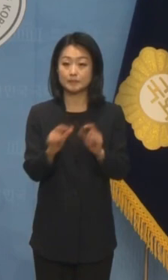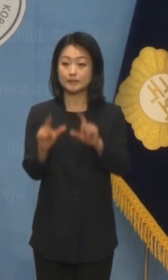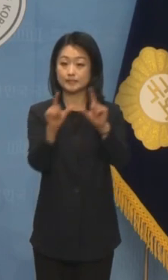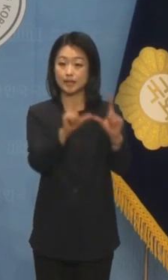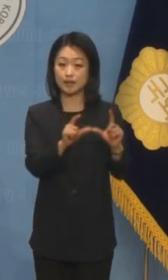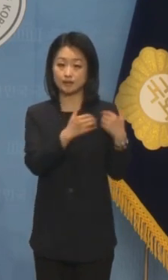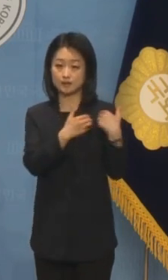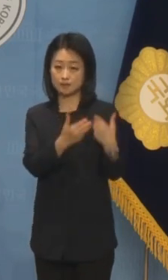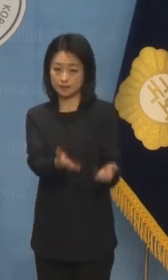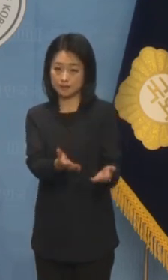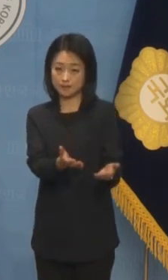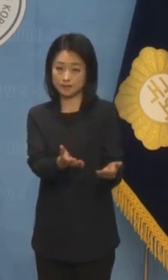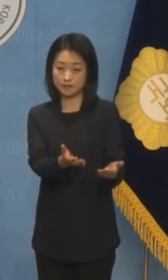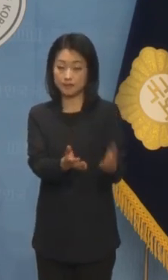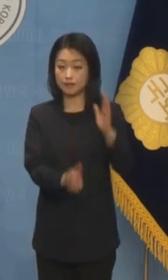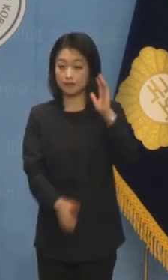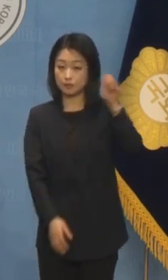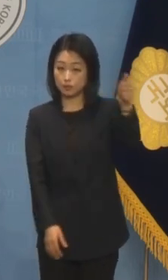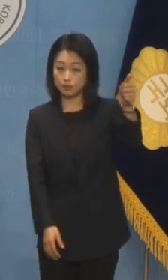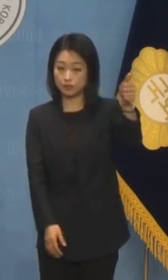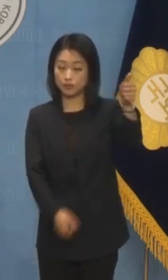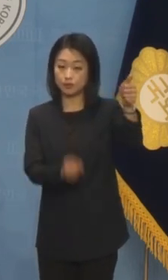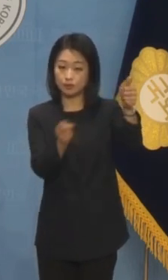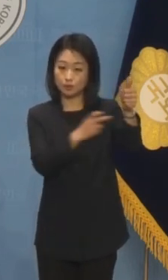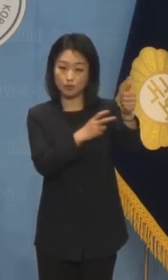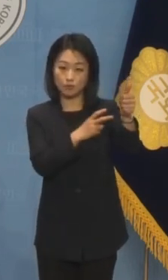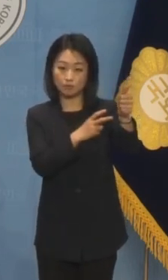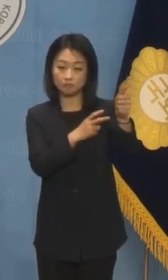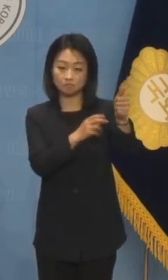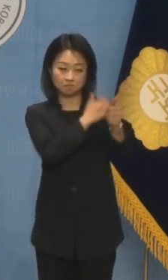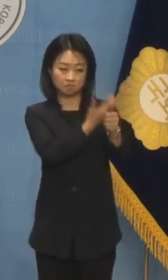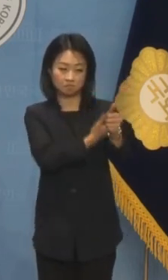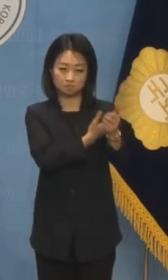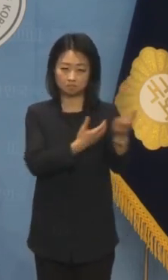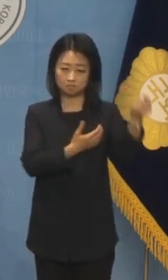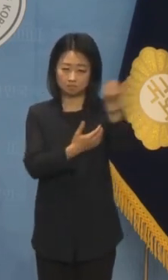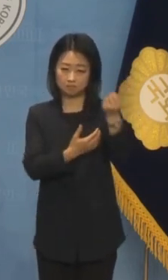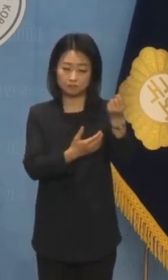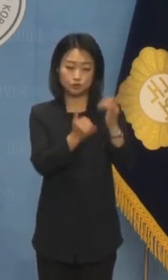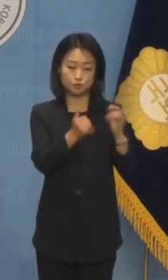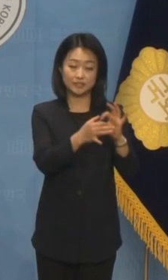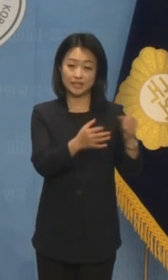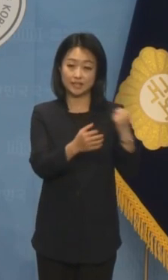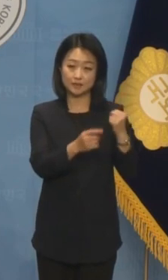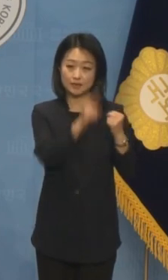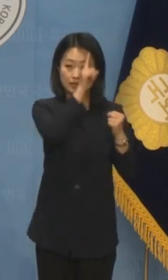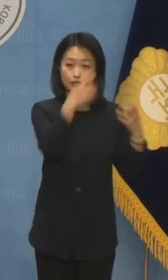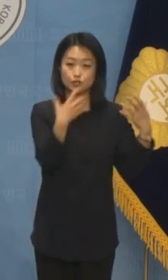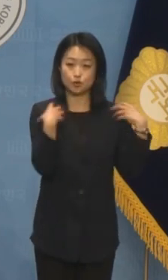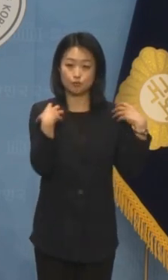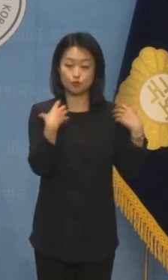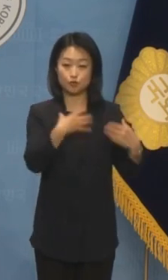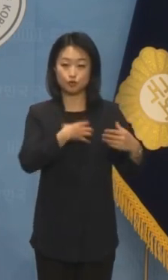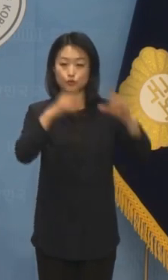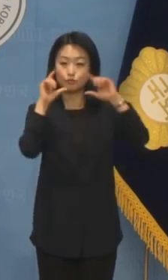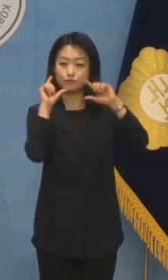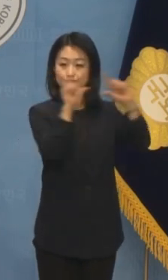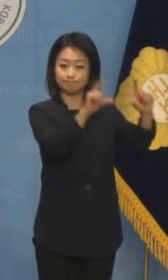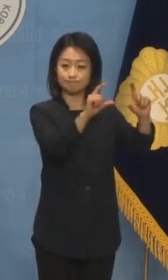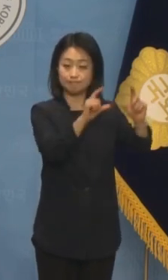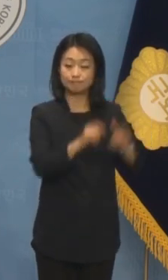민생은 내팽개치고 대통령과 기득권만 지키려는 국민의힘과 정부를 강력하게